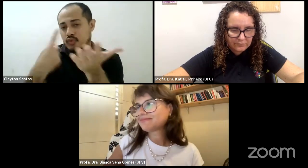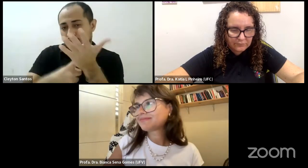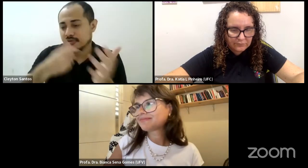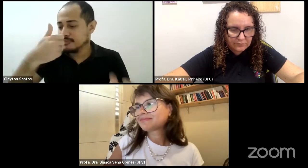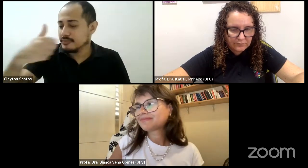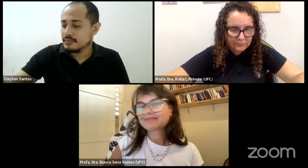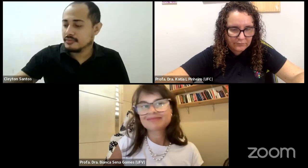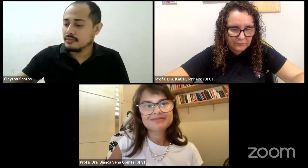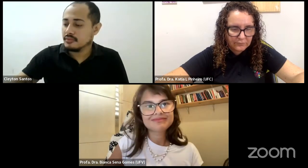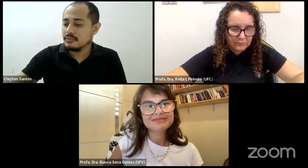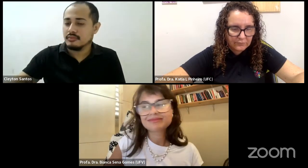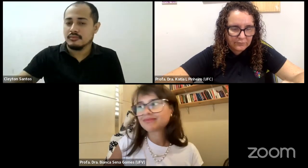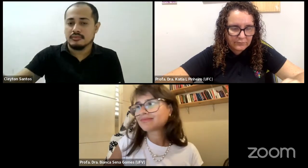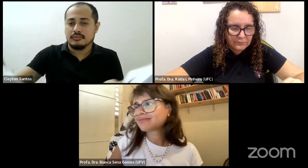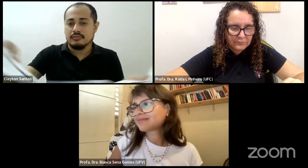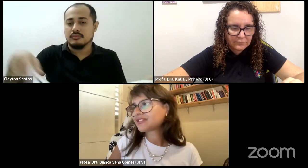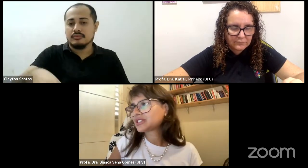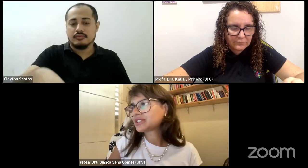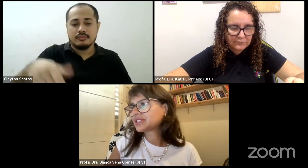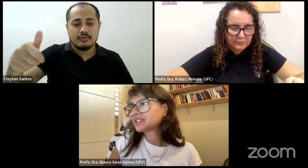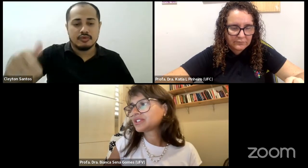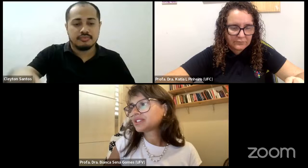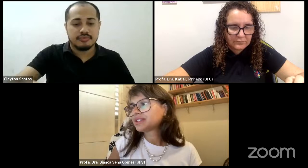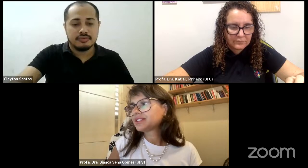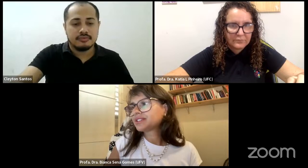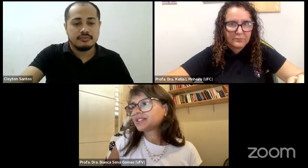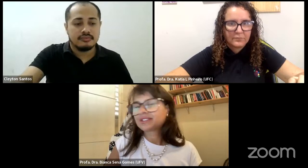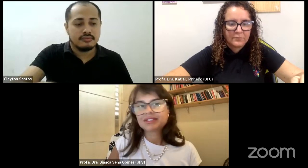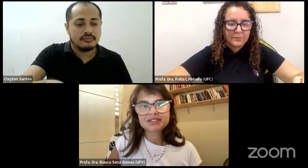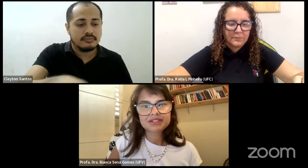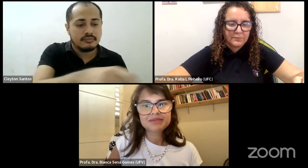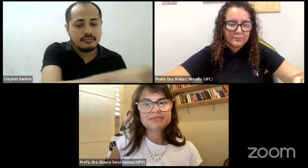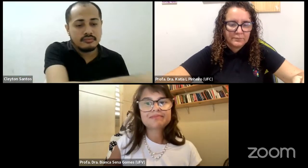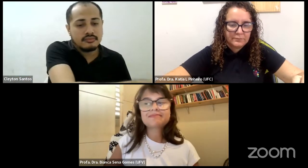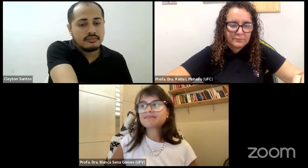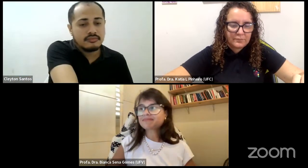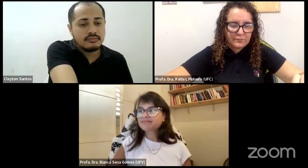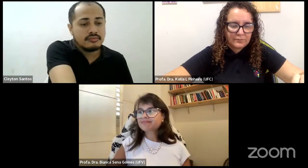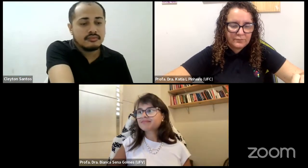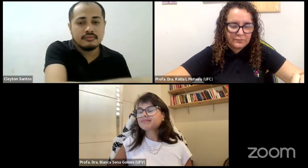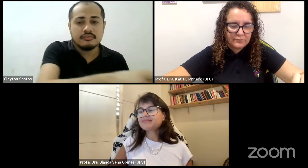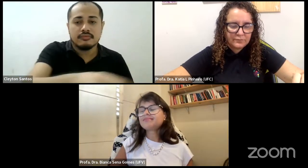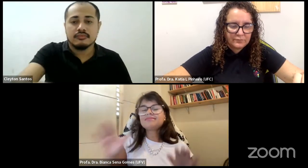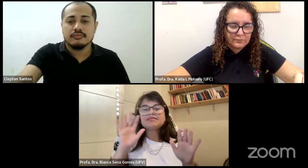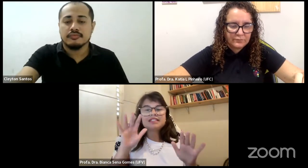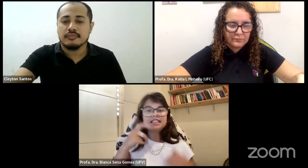Acredito que isso tem que alinhar um pouco melhor isso. Tudo bem, combinado.